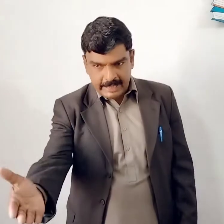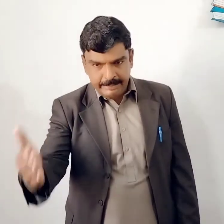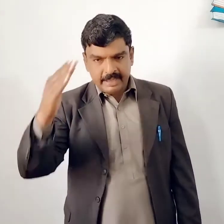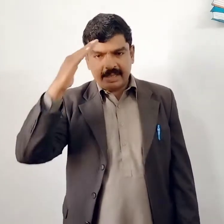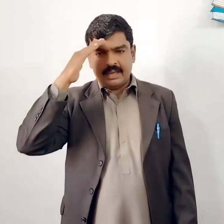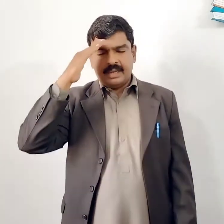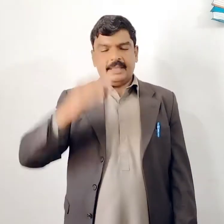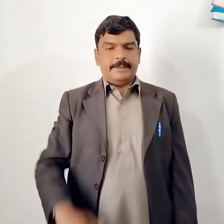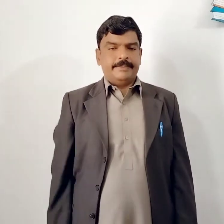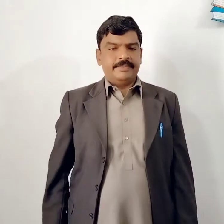जनाबे आली,